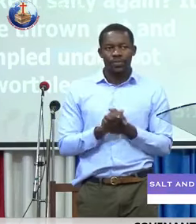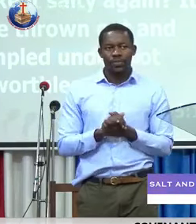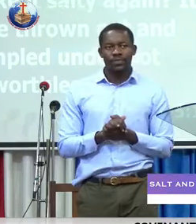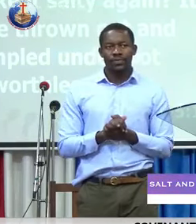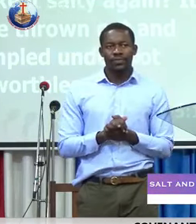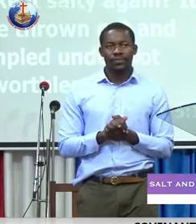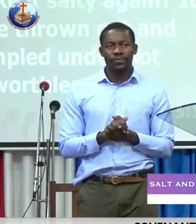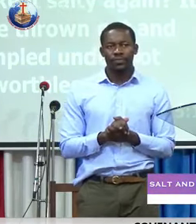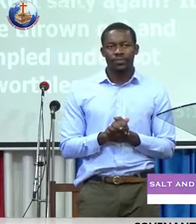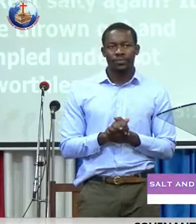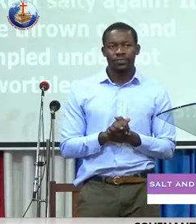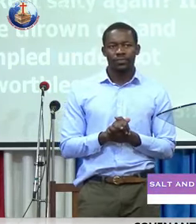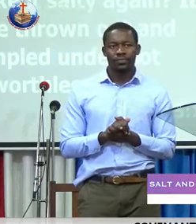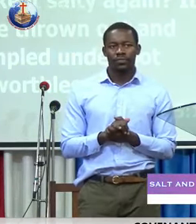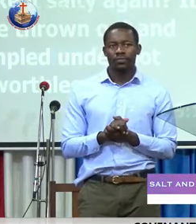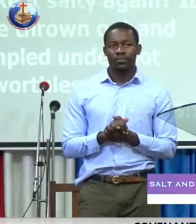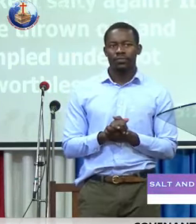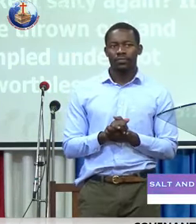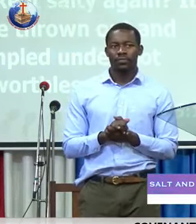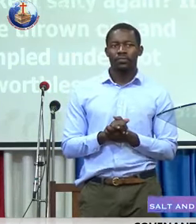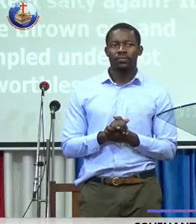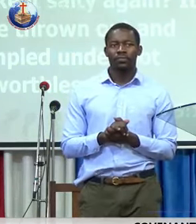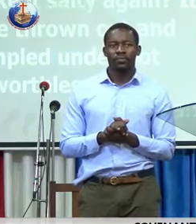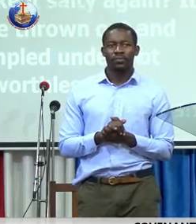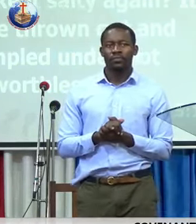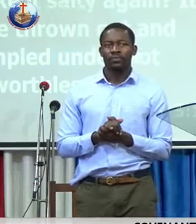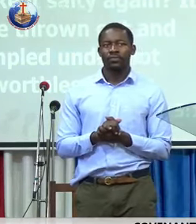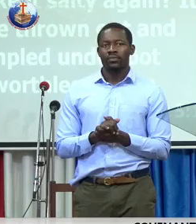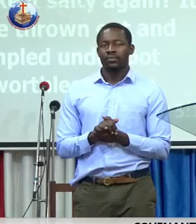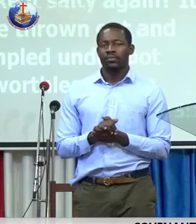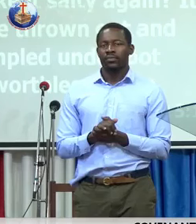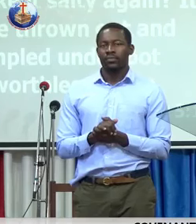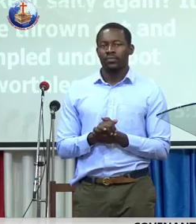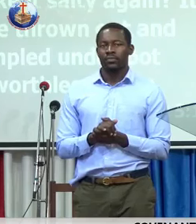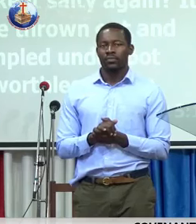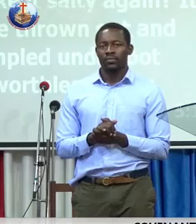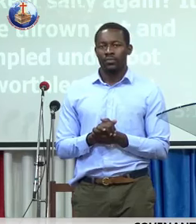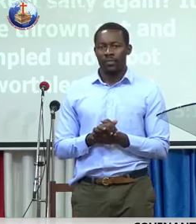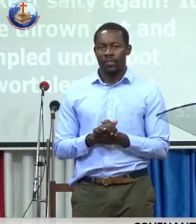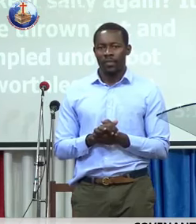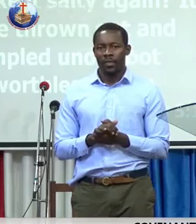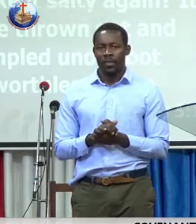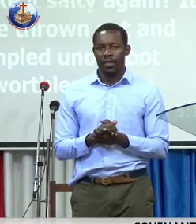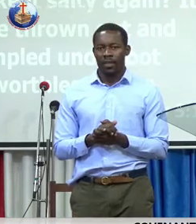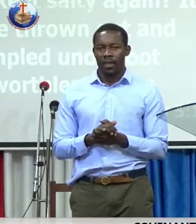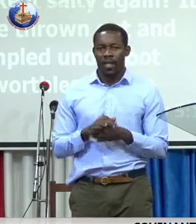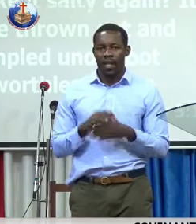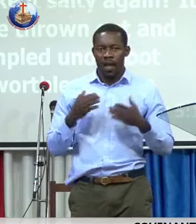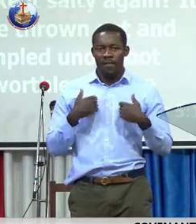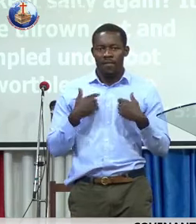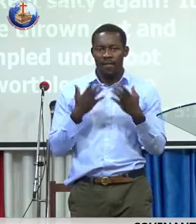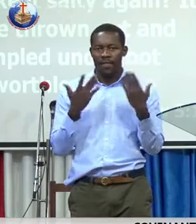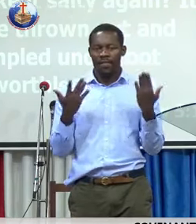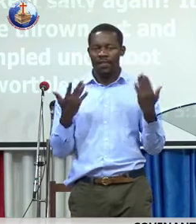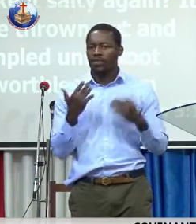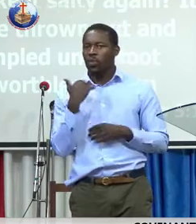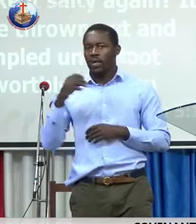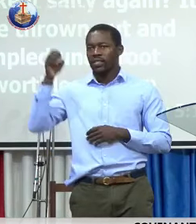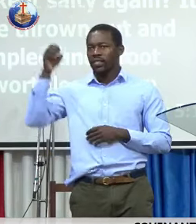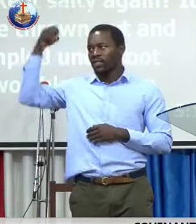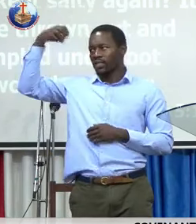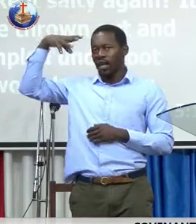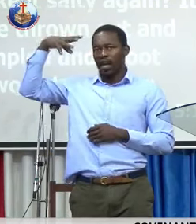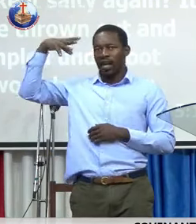vikatuzunguka ambavyo sio vya Mungu na tumevikubalia vikanawiri? Have there been things where we needed to shine our light to expose